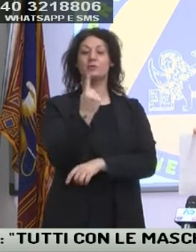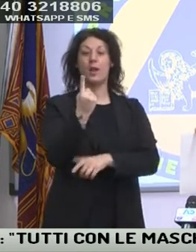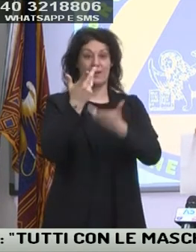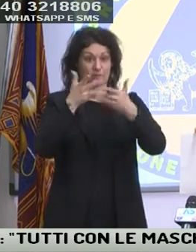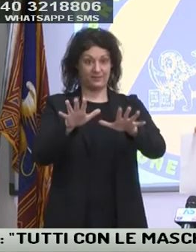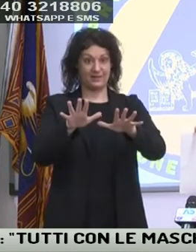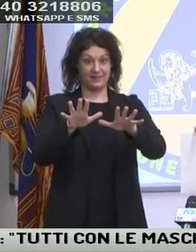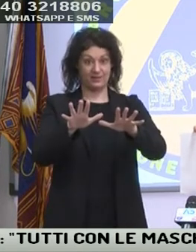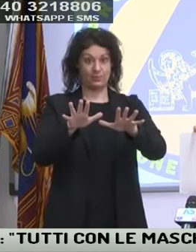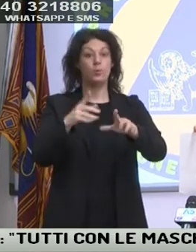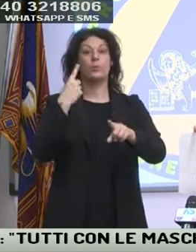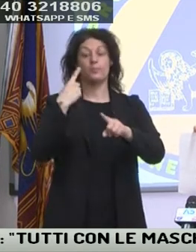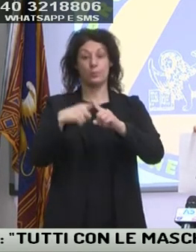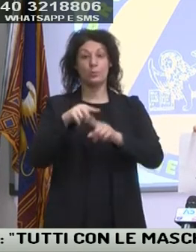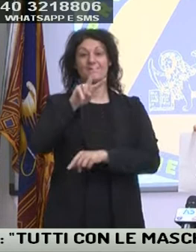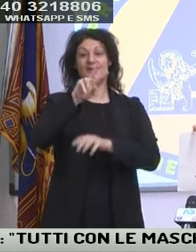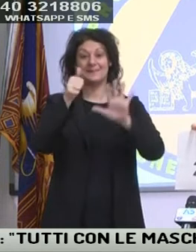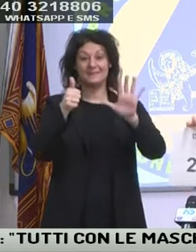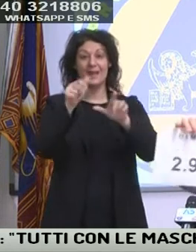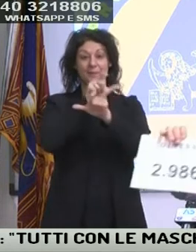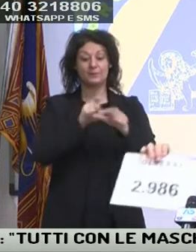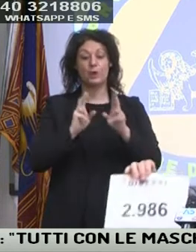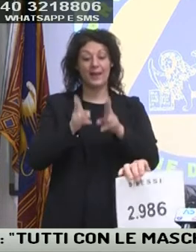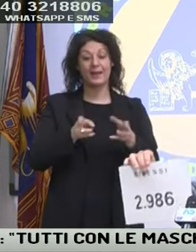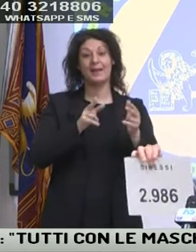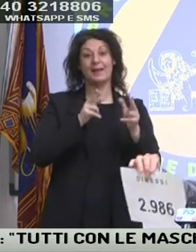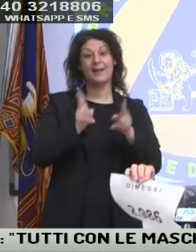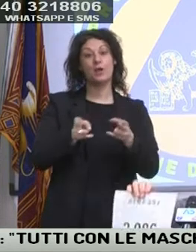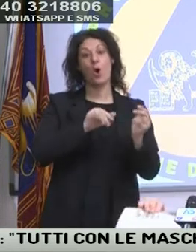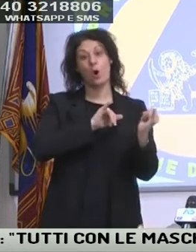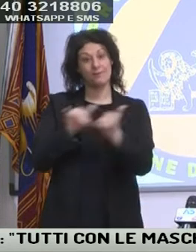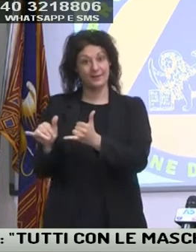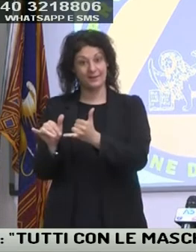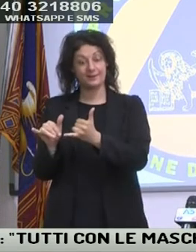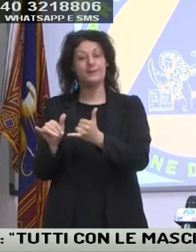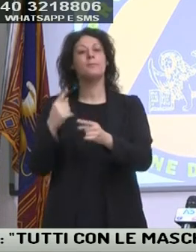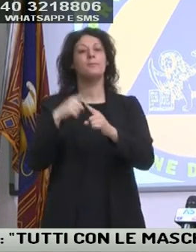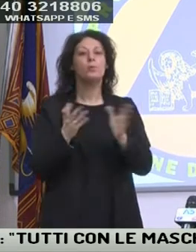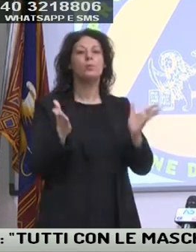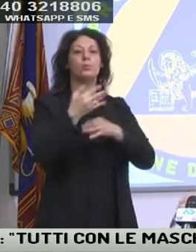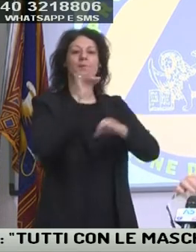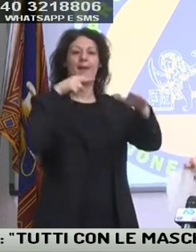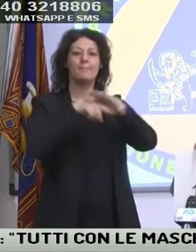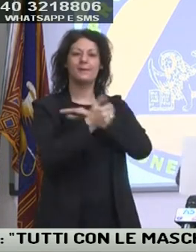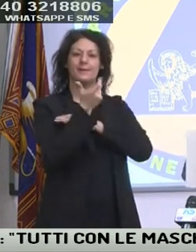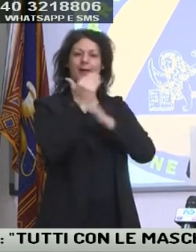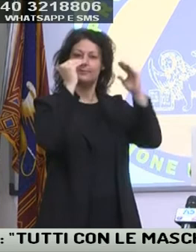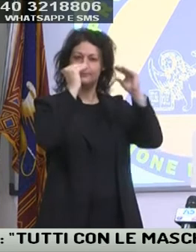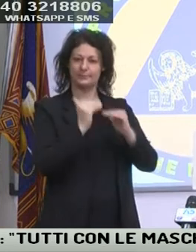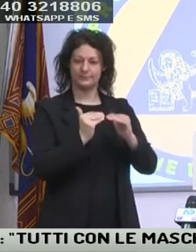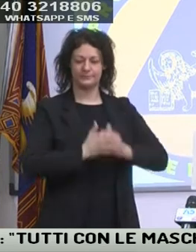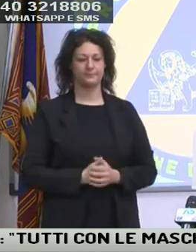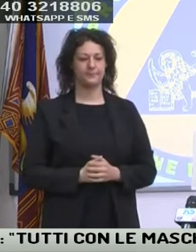abbiamo 26 che sono uscite dai ricoveri e abbiamo il calo anche delle terapie intensive. I morti sono